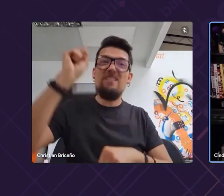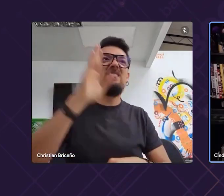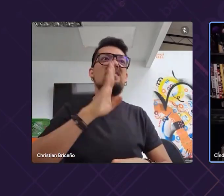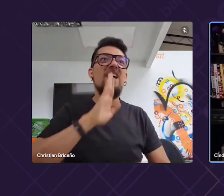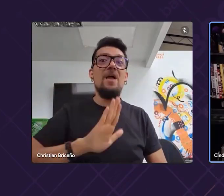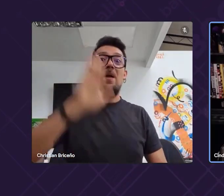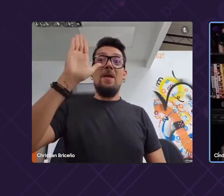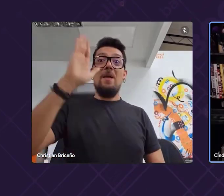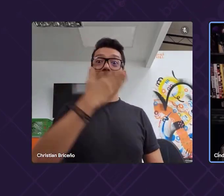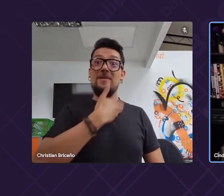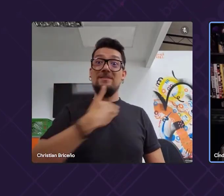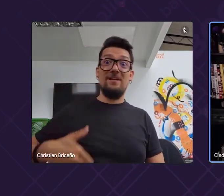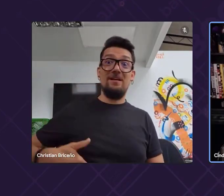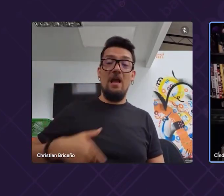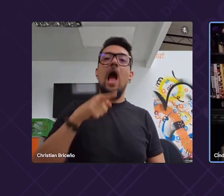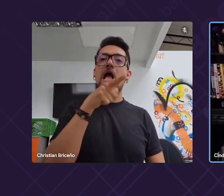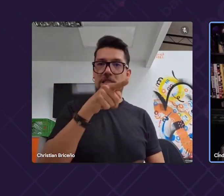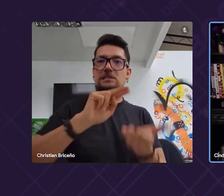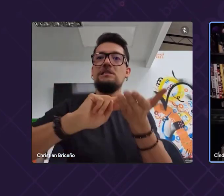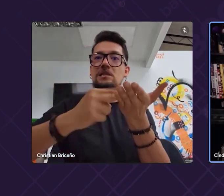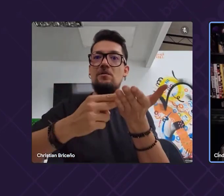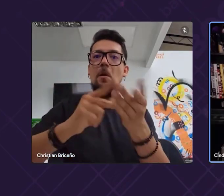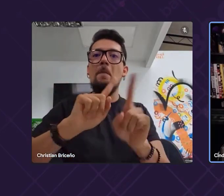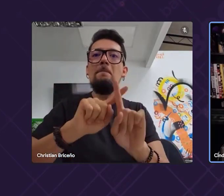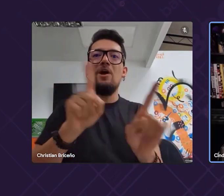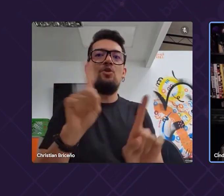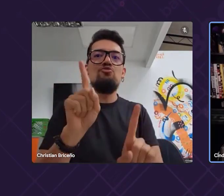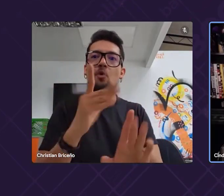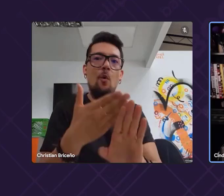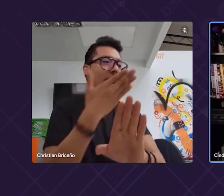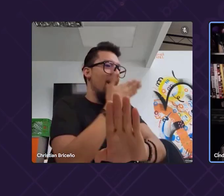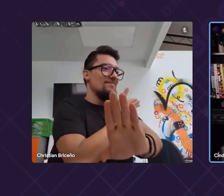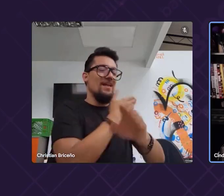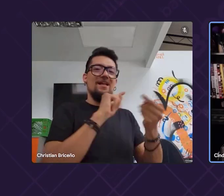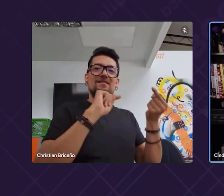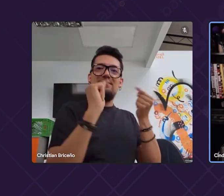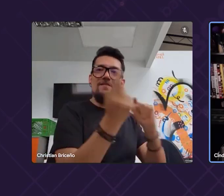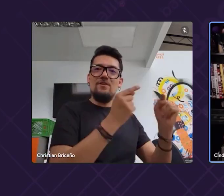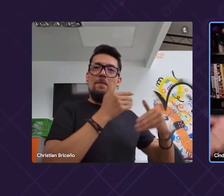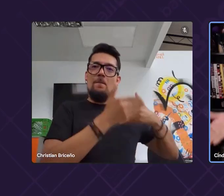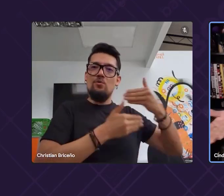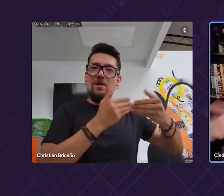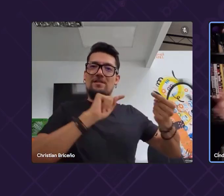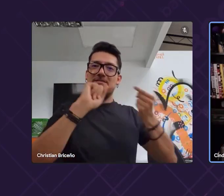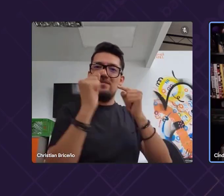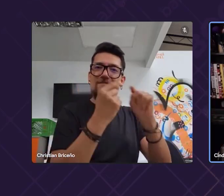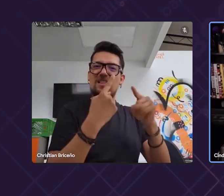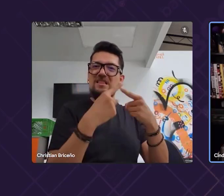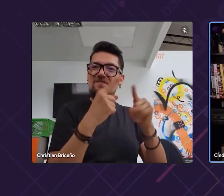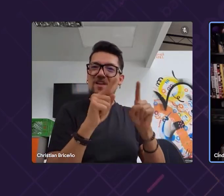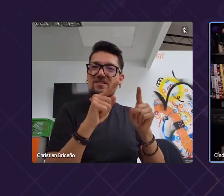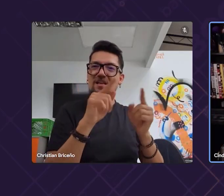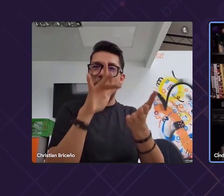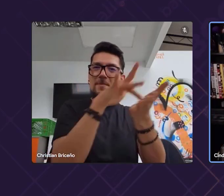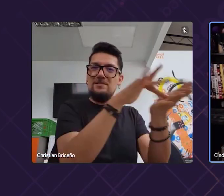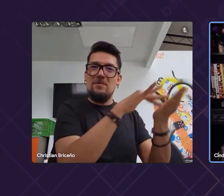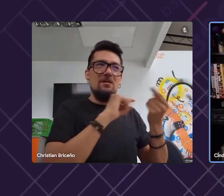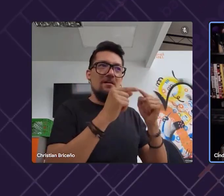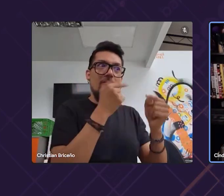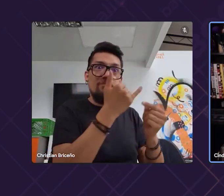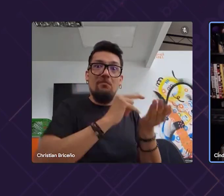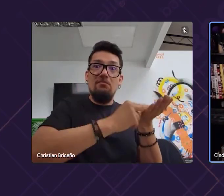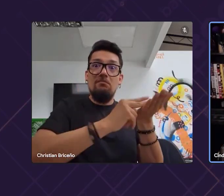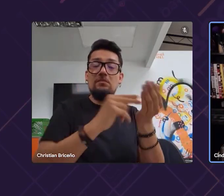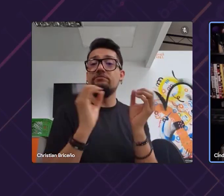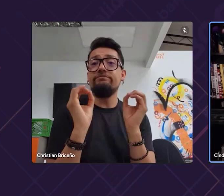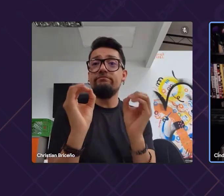quieren apostar a este reto en temas de inclusión. Sobre todo cuando el presidente va a hacer alguna